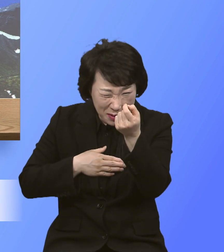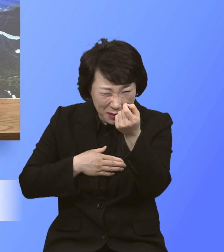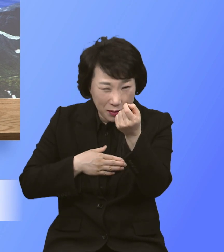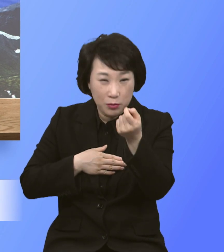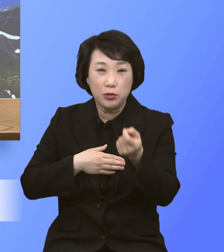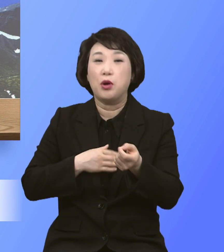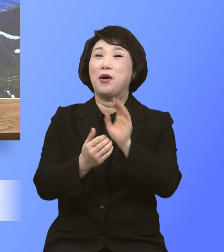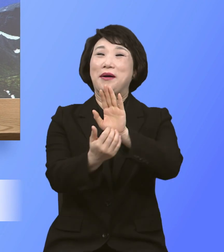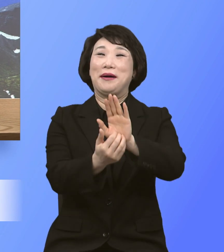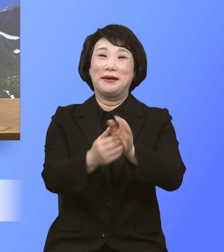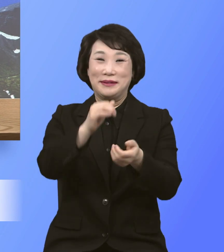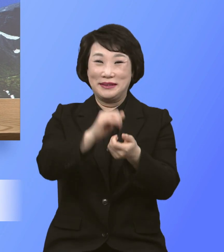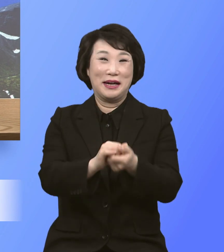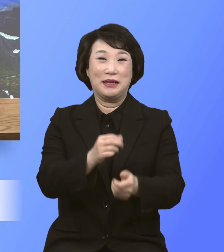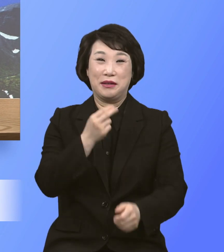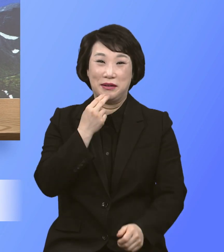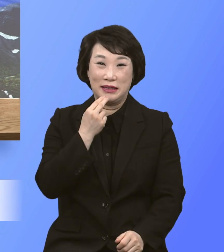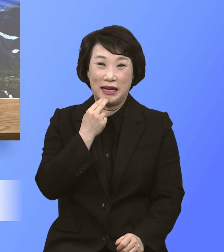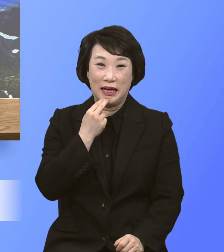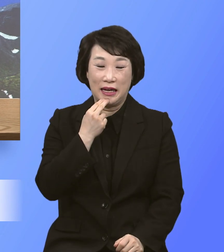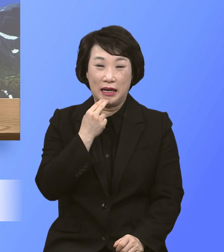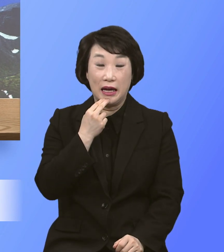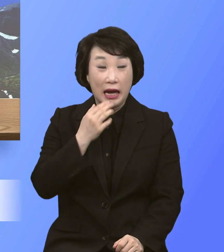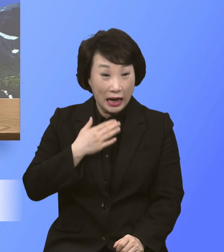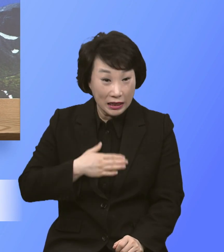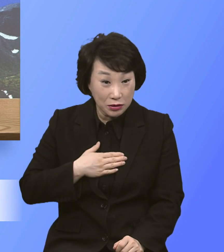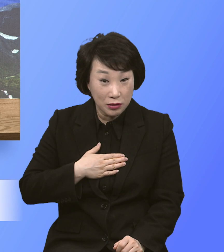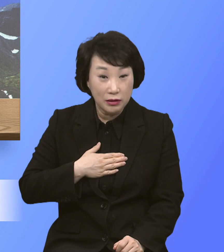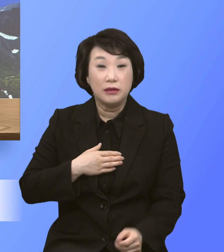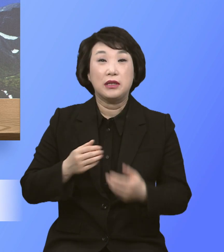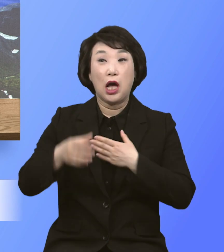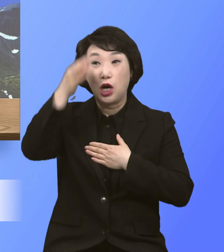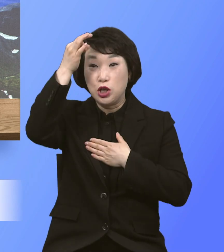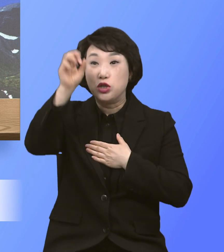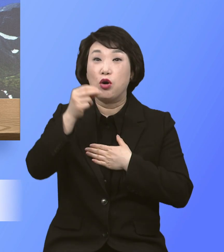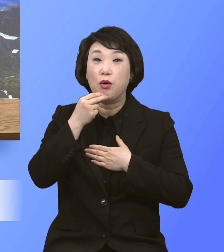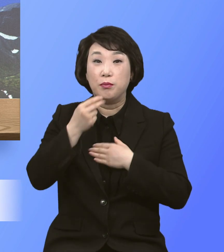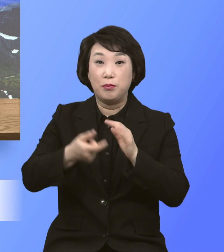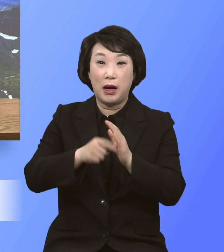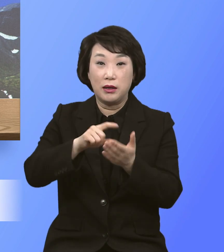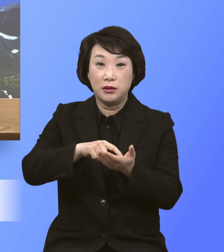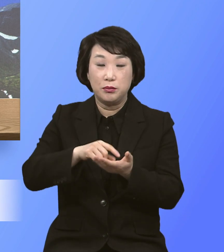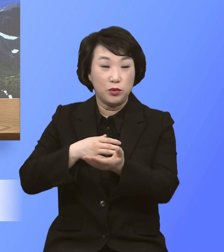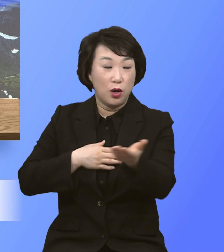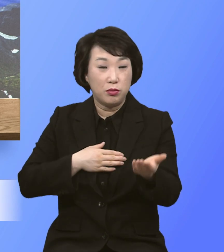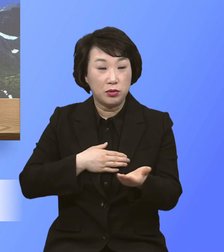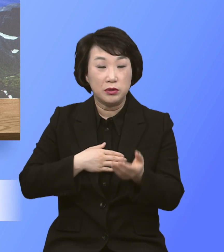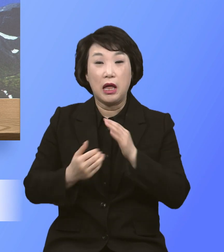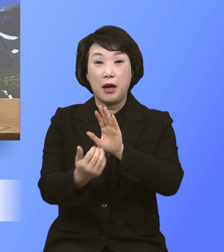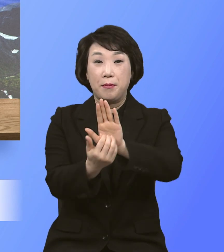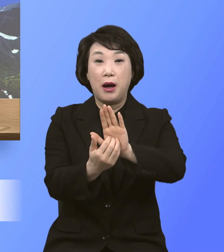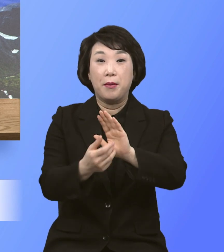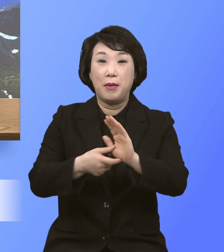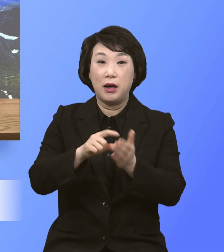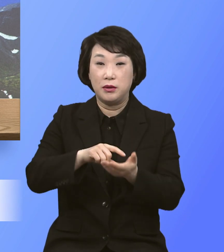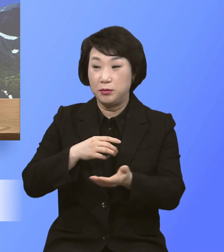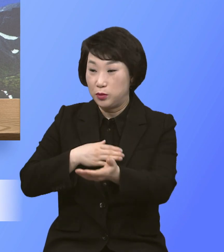털만큼도 제한받으면, 내가 인정하지 않은 만큼 제한하는